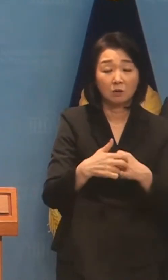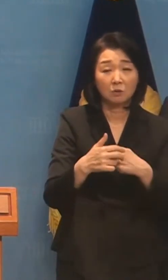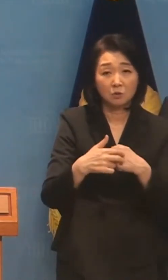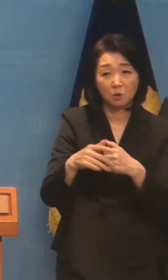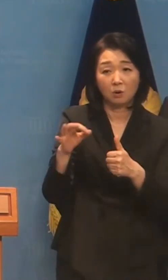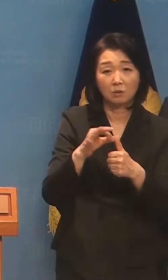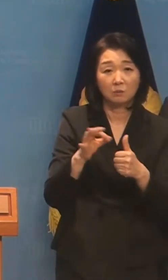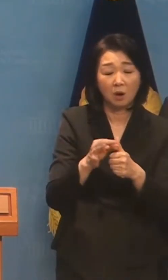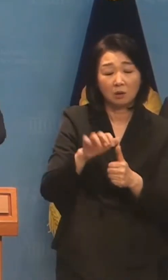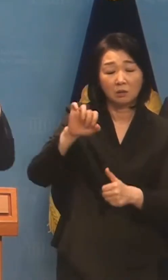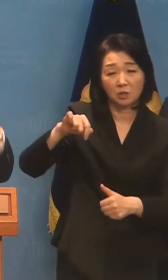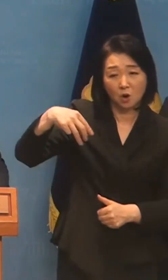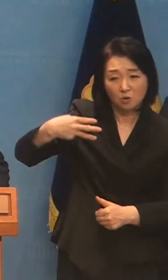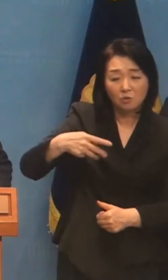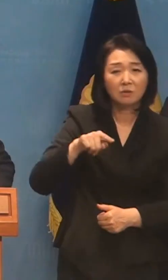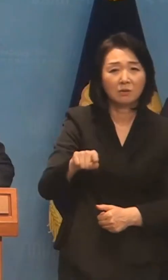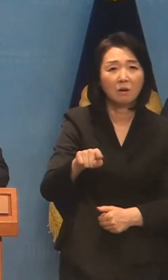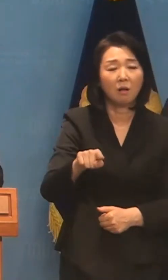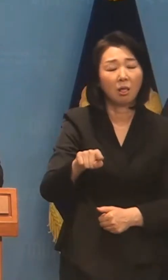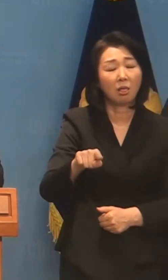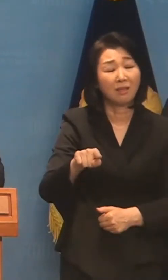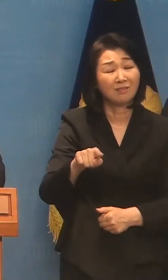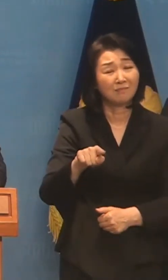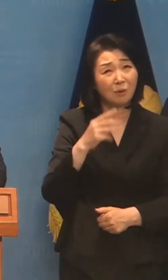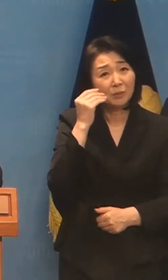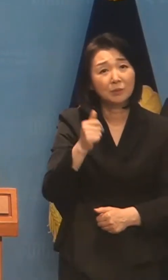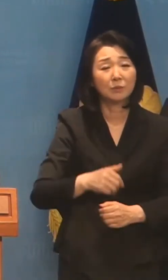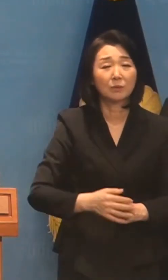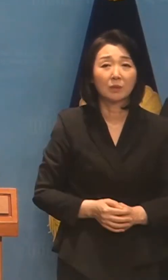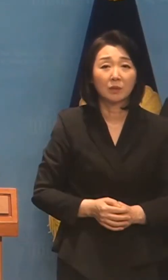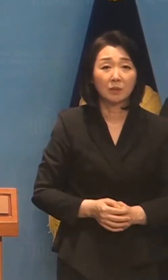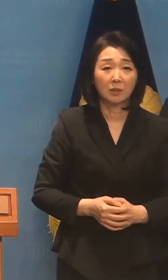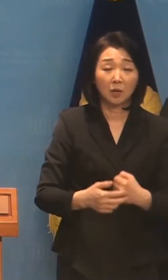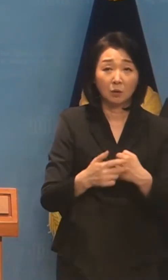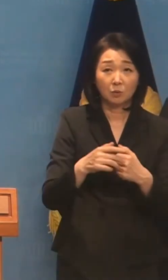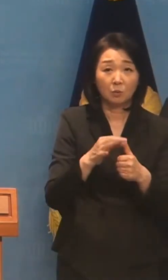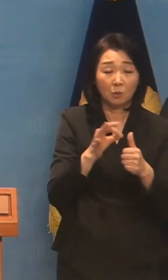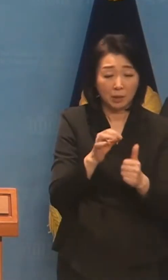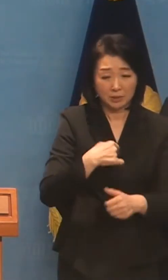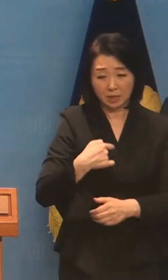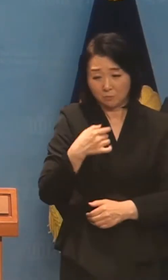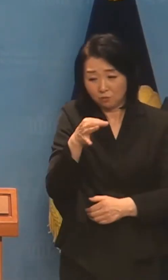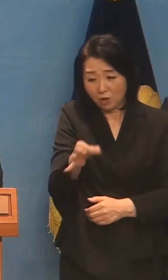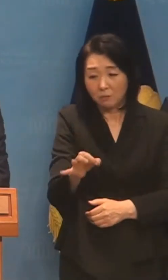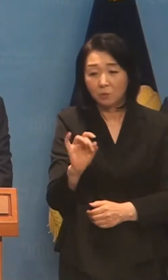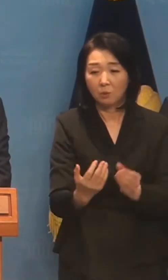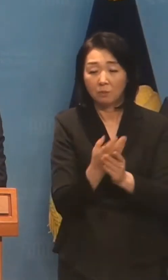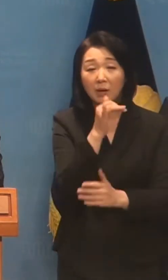의료급여 성률제가 너무나 익숙합니다. 의료급여의 자기부담금이